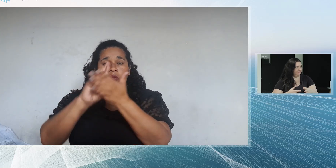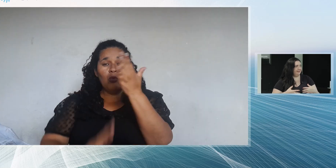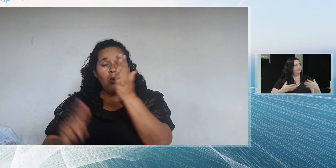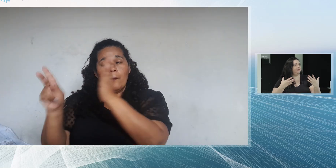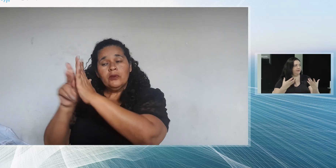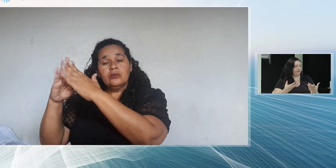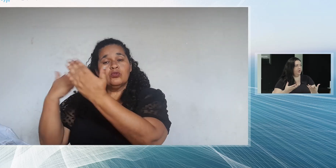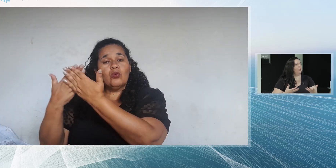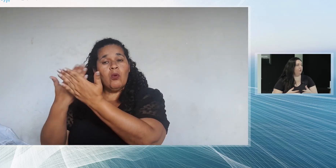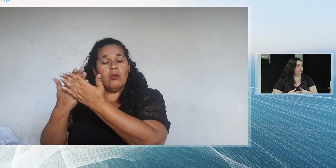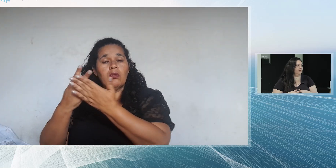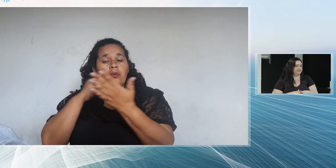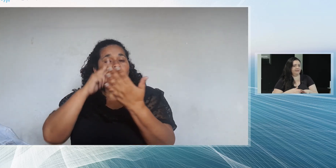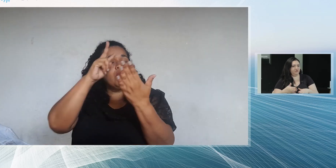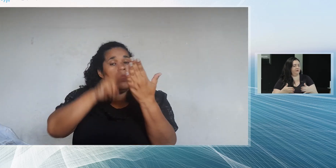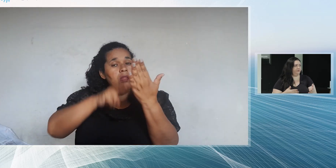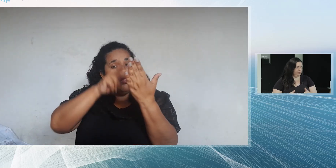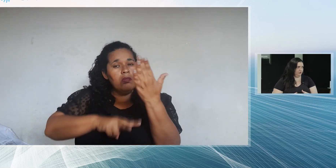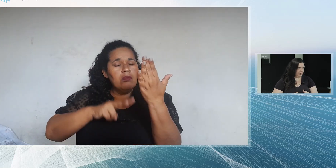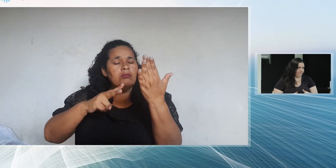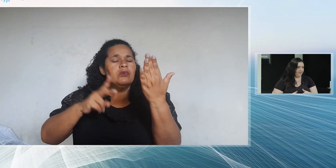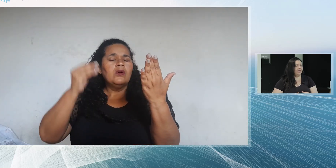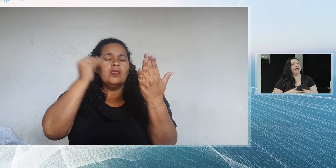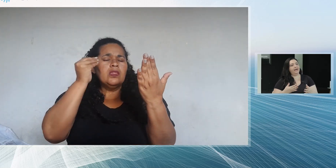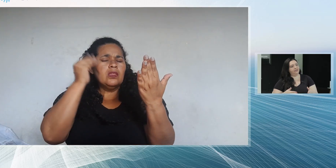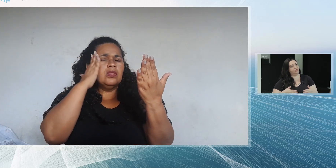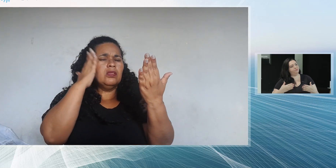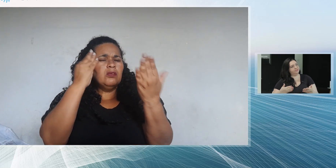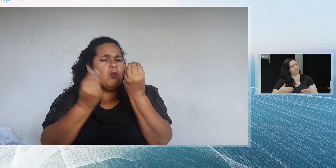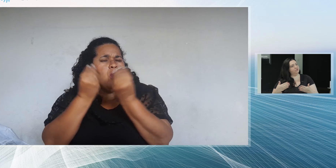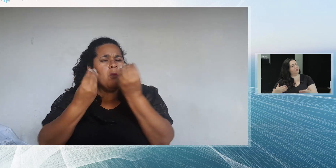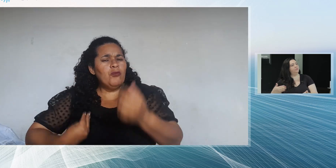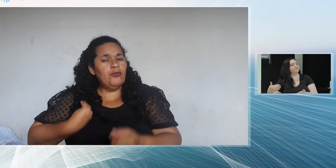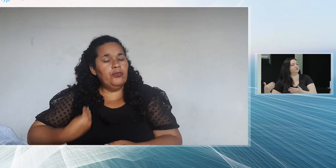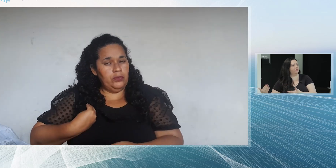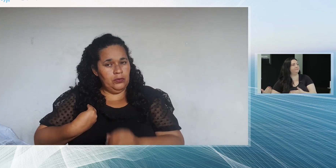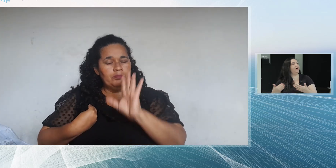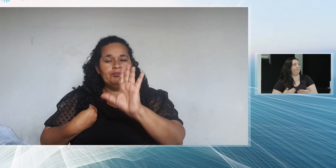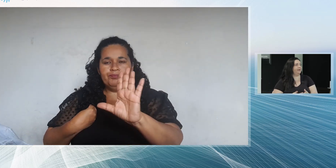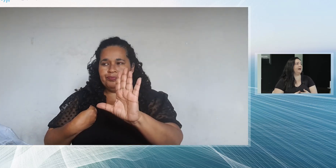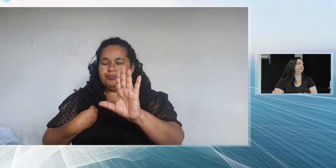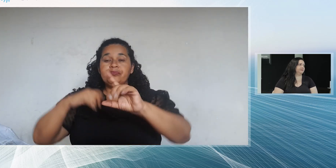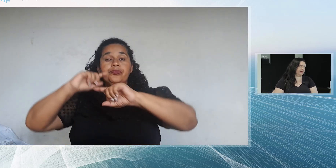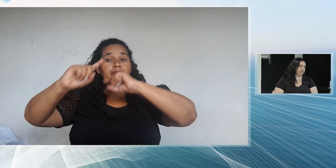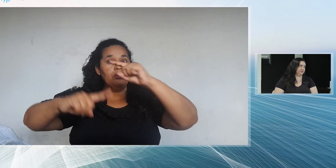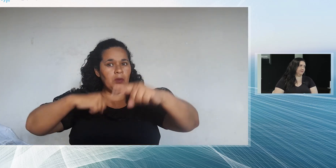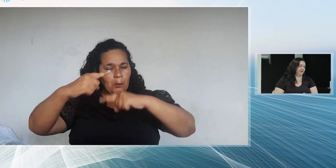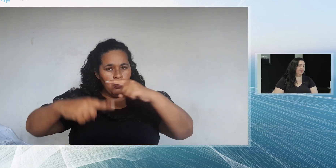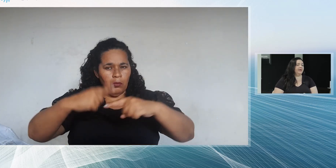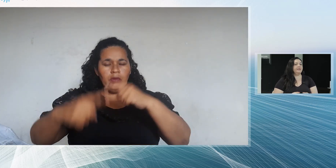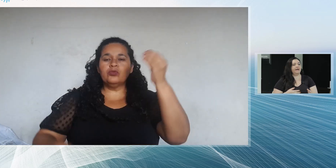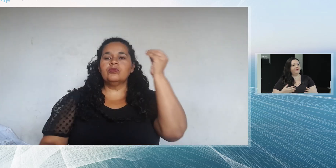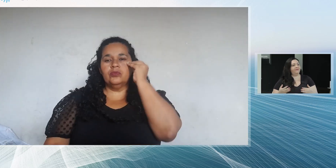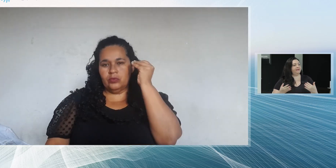de eu tentar entender como esse indivíduo funciona. Aí, a gente precisa de algumas sessões para aplicar os testes,